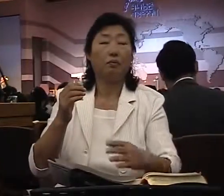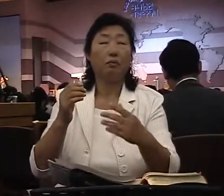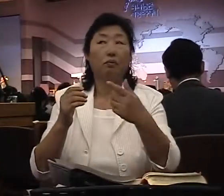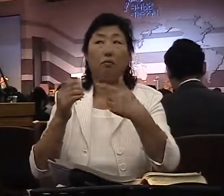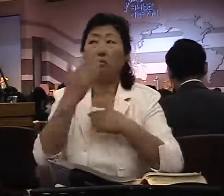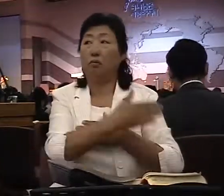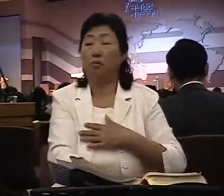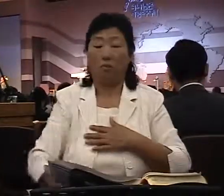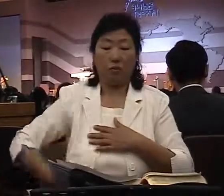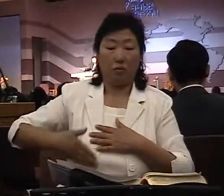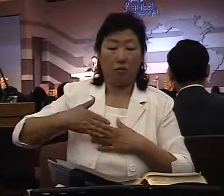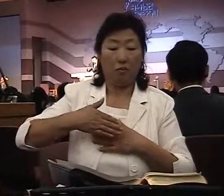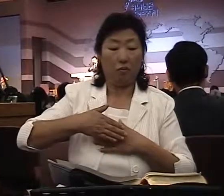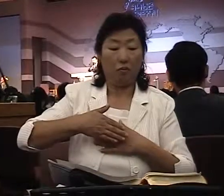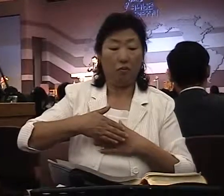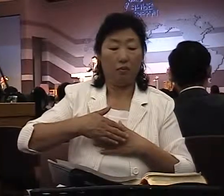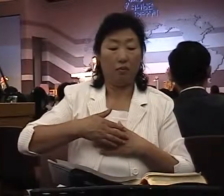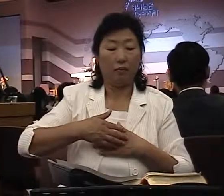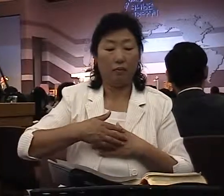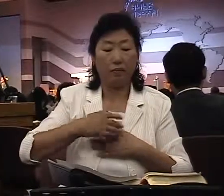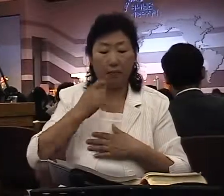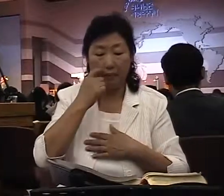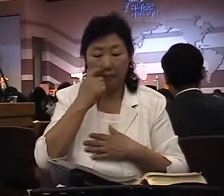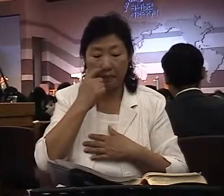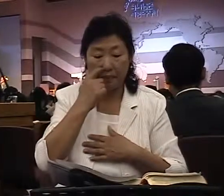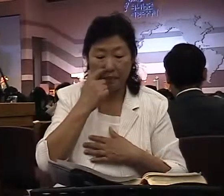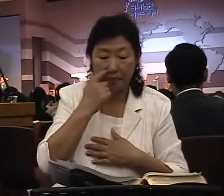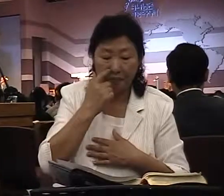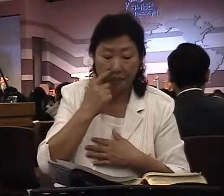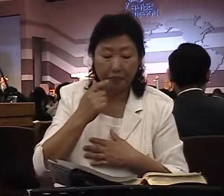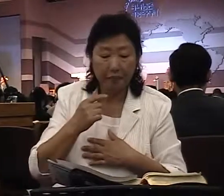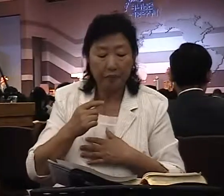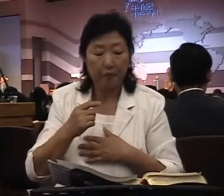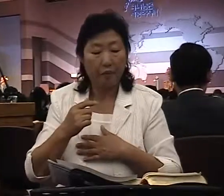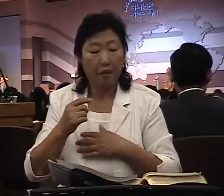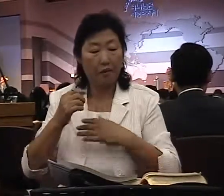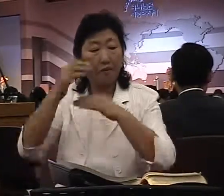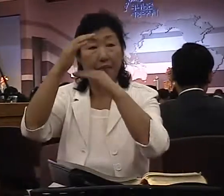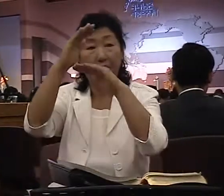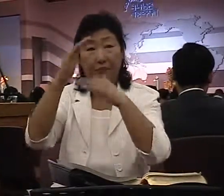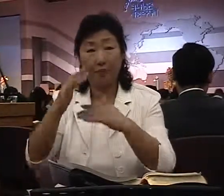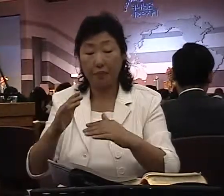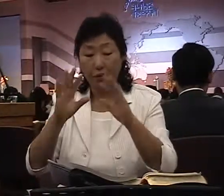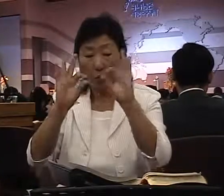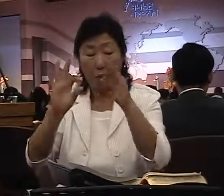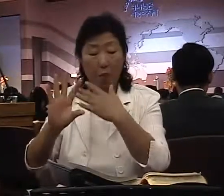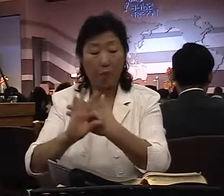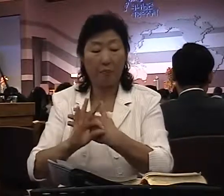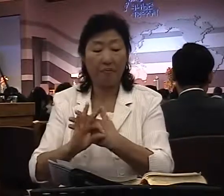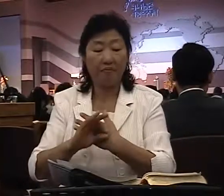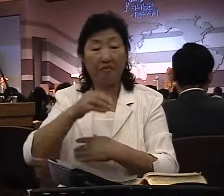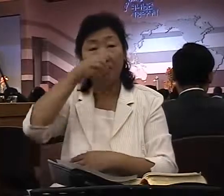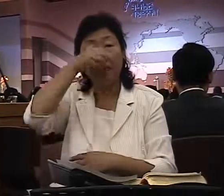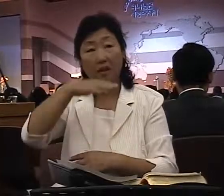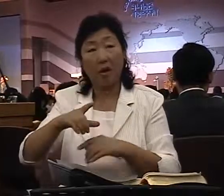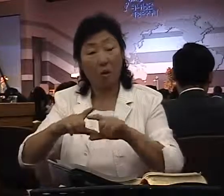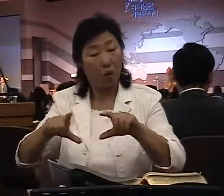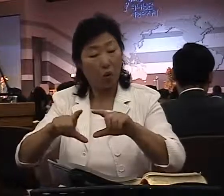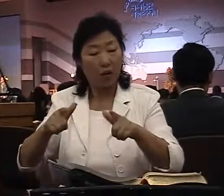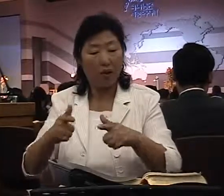쭉 목록, 리스트가 돼 있죠. 리스트가 쭉 돼 있는데 여기 리스트를 보면은 이게 보통 리스트가 아닙니다. 그냥 우리가 쉽게 넘어갈 리스트가